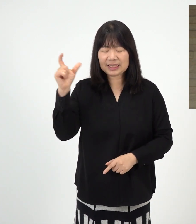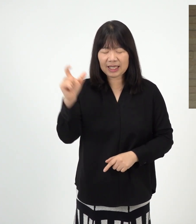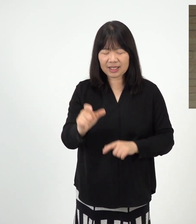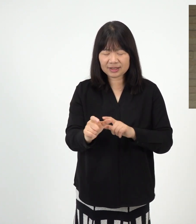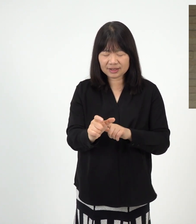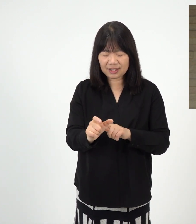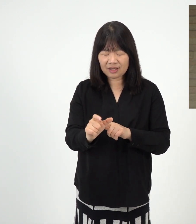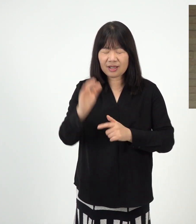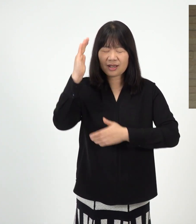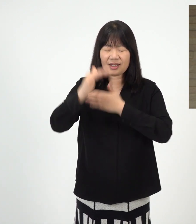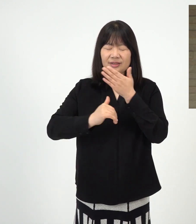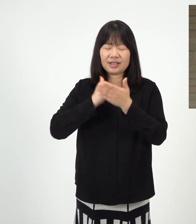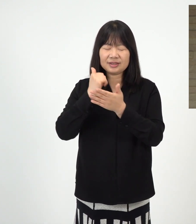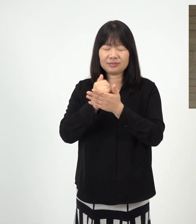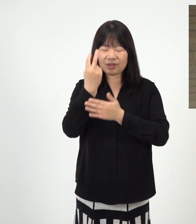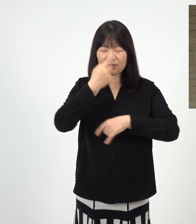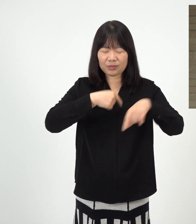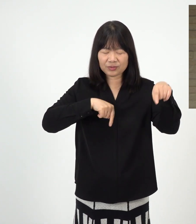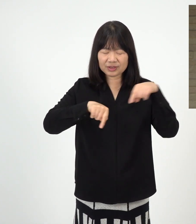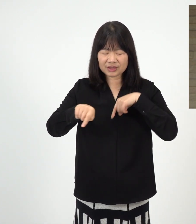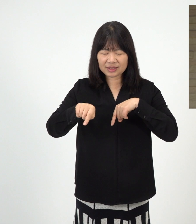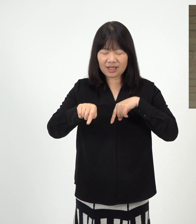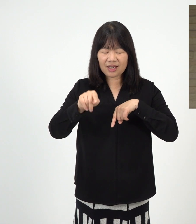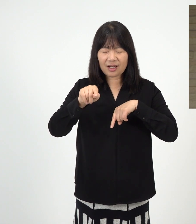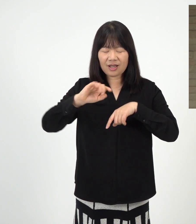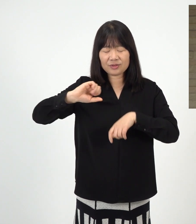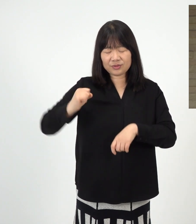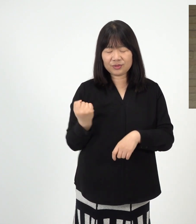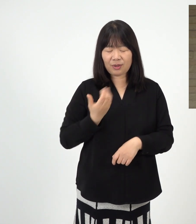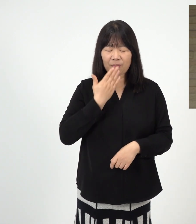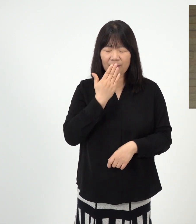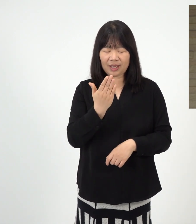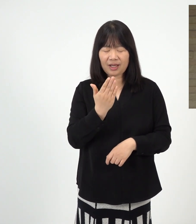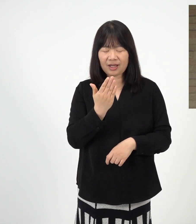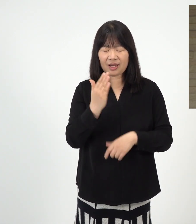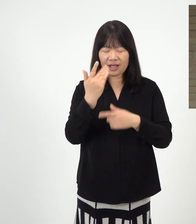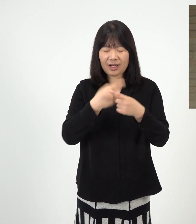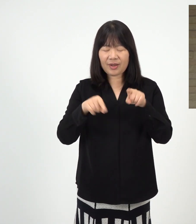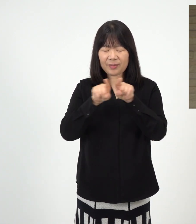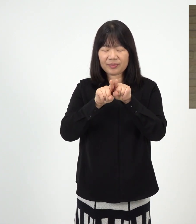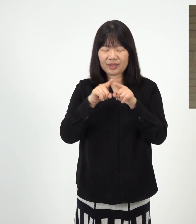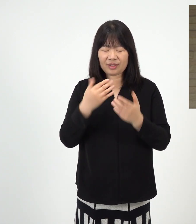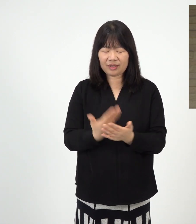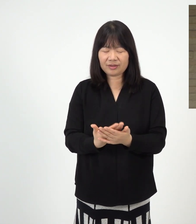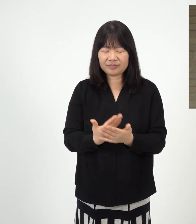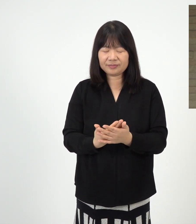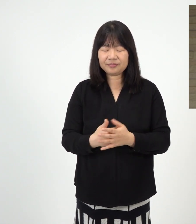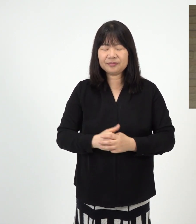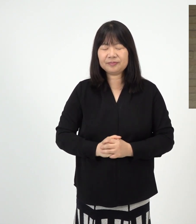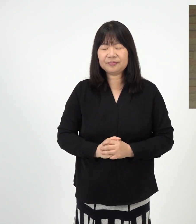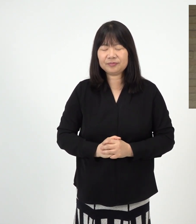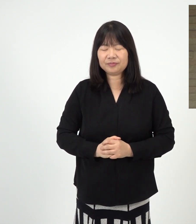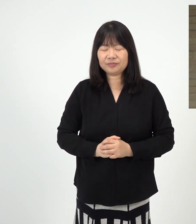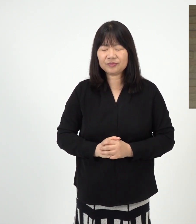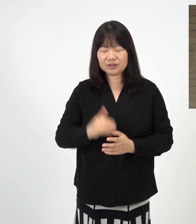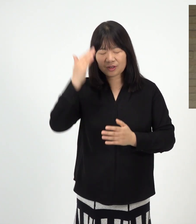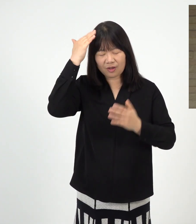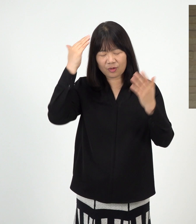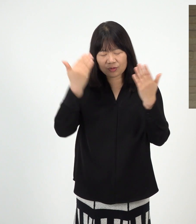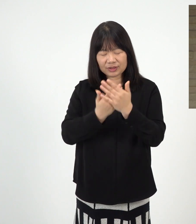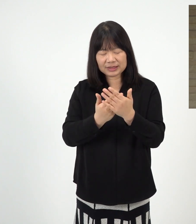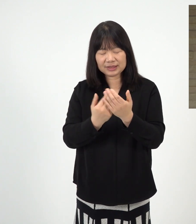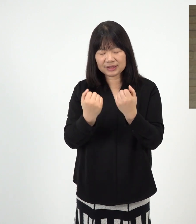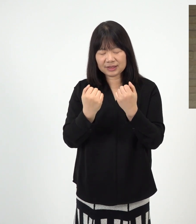강력한 하나님의 통치가 순종되어질 수 있도록 함께하여 주시옵소서. 어둠의